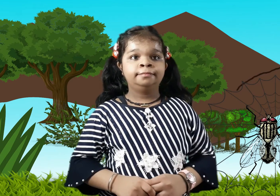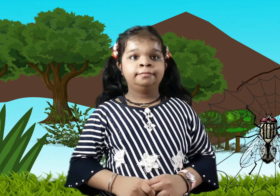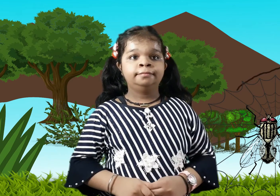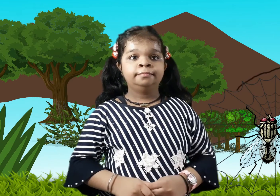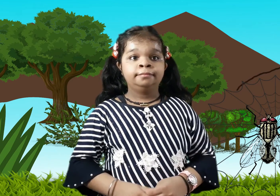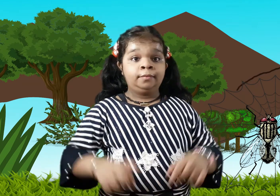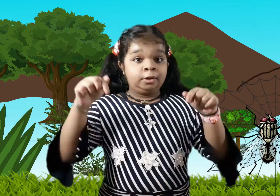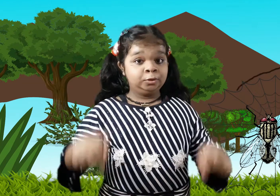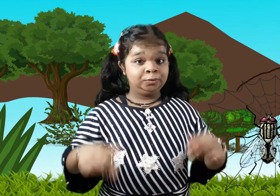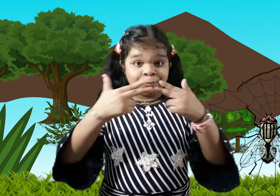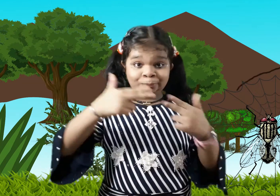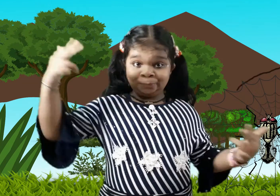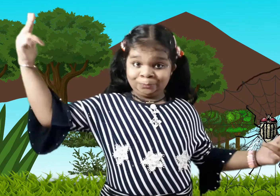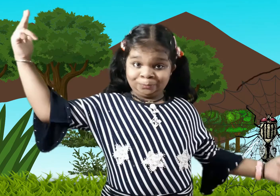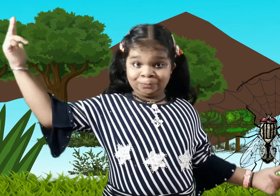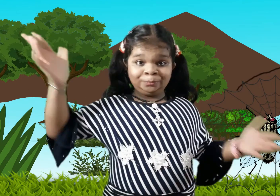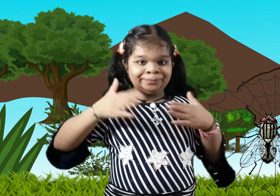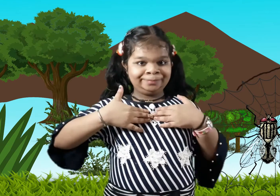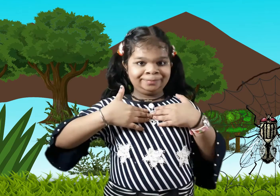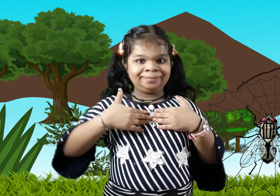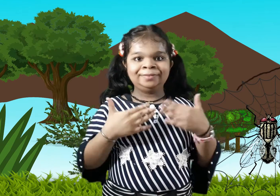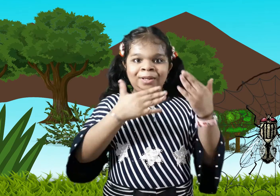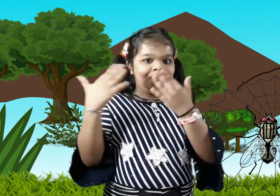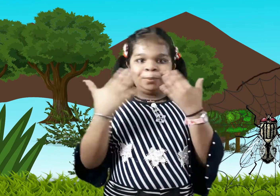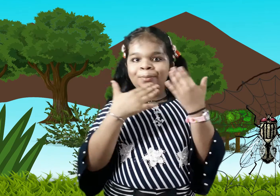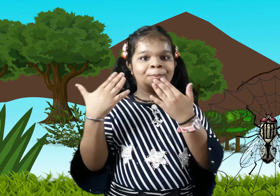इस कहानी से हमें यह शिक्षा मिलती है